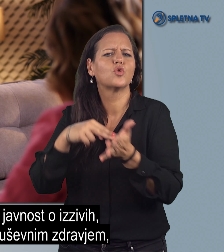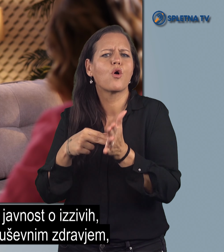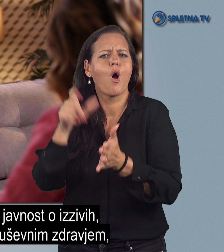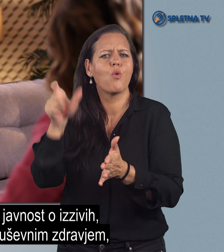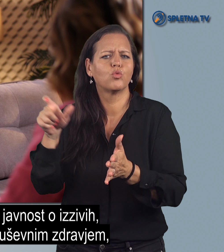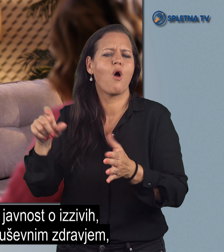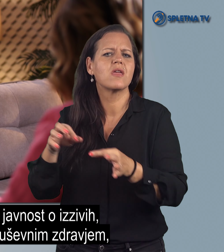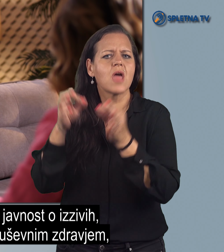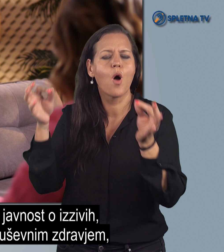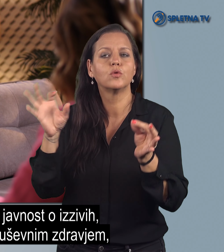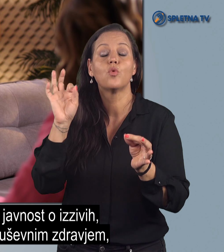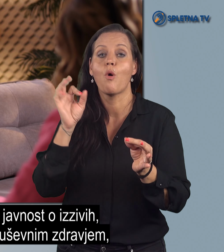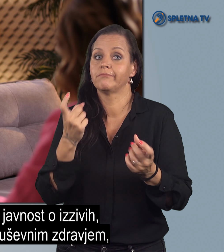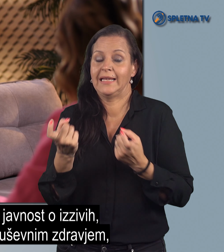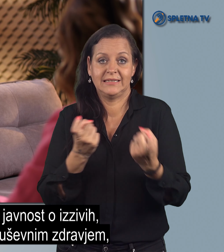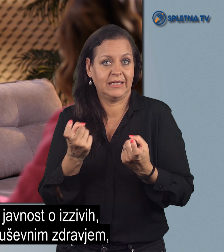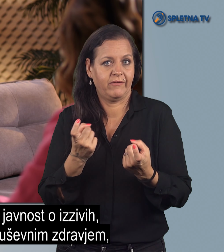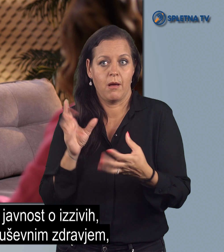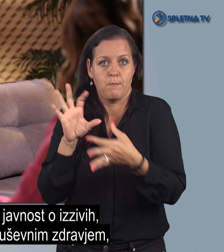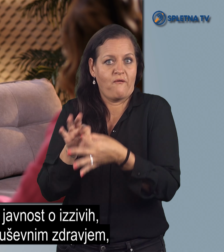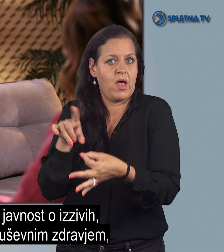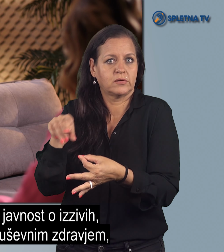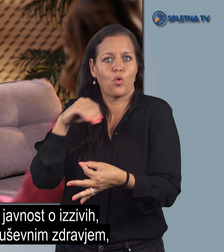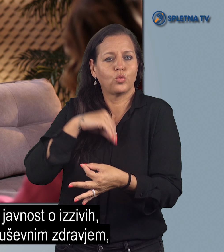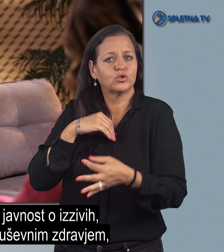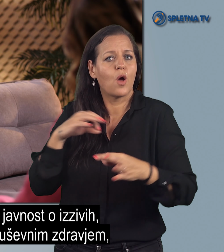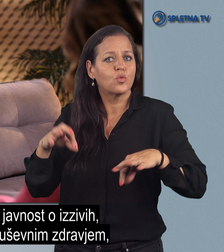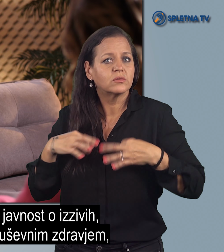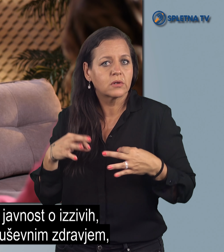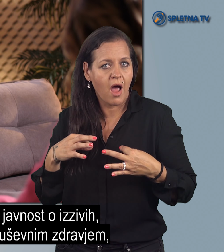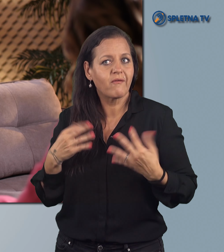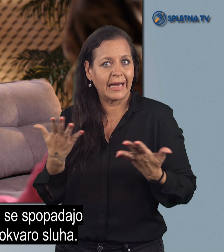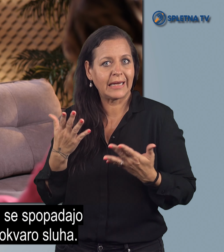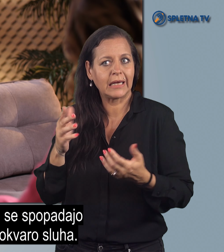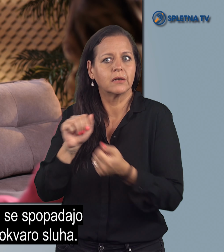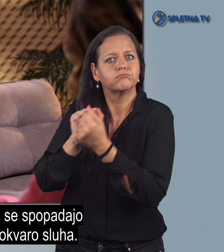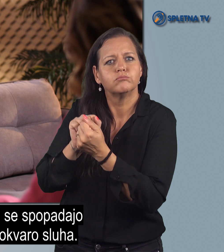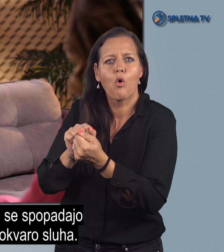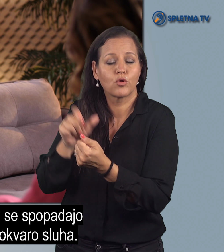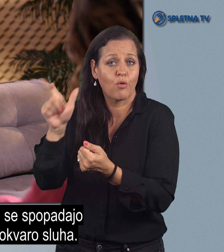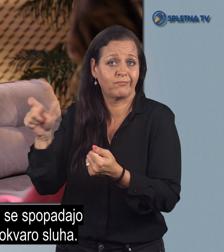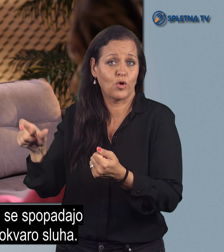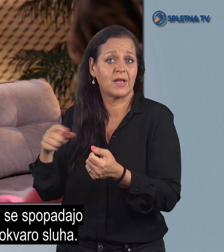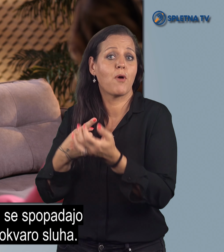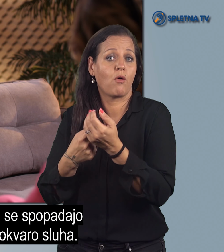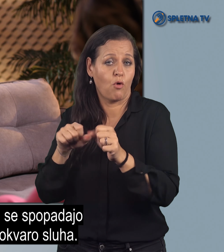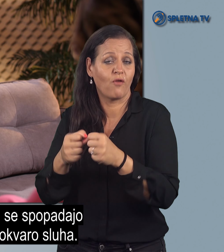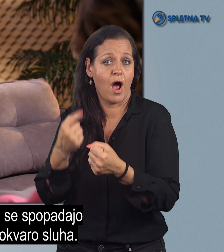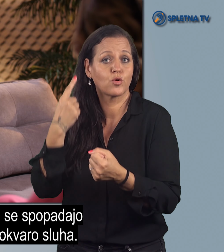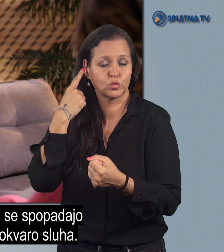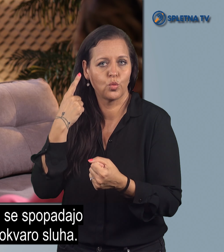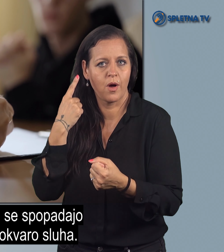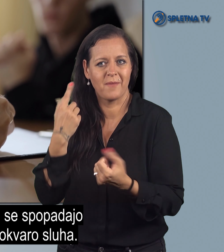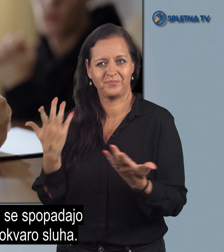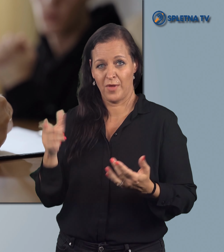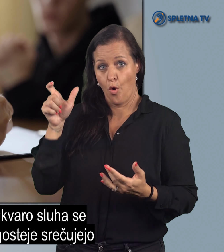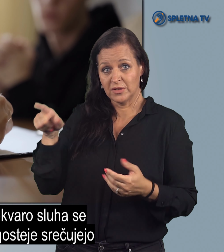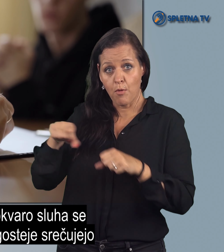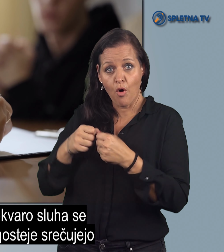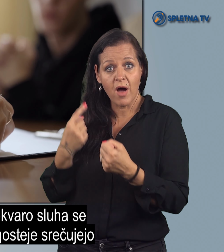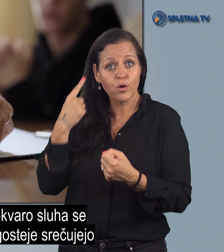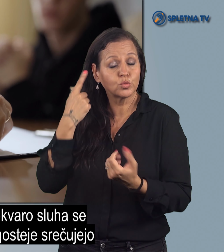laično in strokovno javnost o izzivih, povezanih z duševnim zdravjem, s katerimi se spopadajo